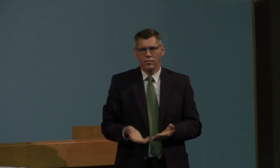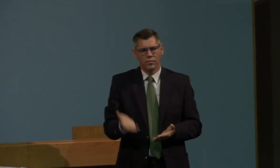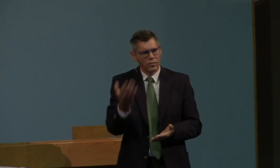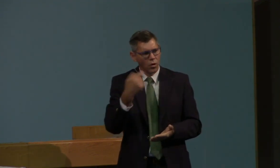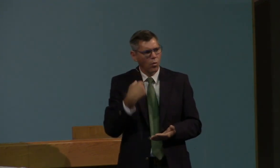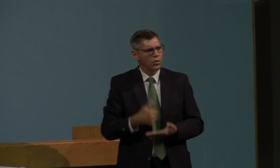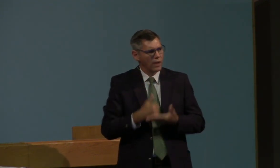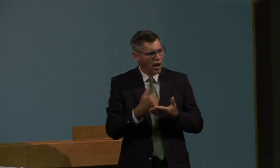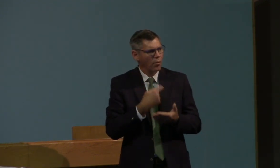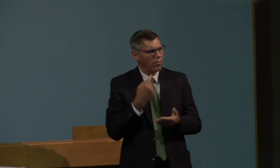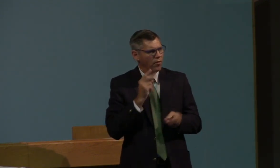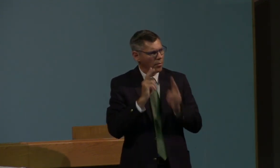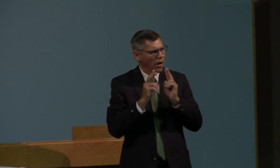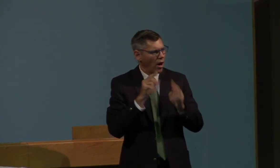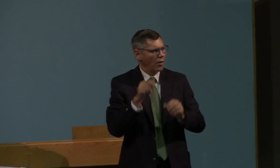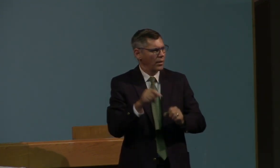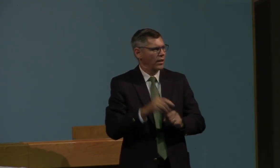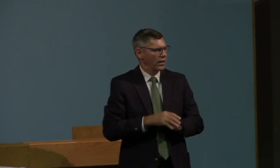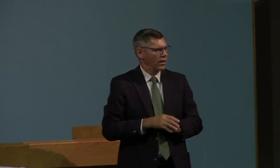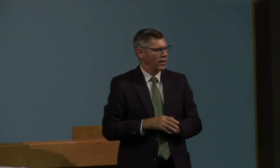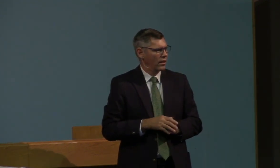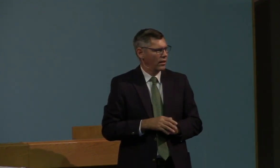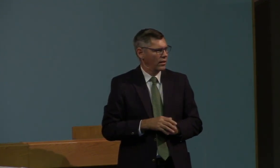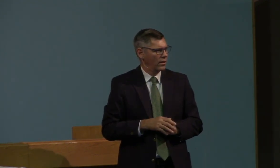Kom ons help vir mekaar met dit.